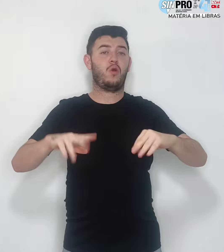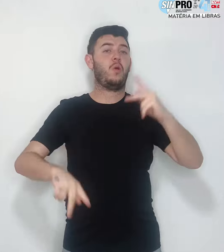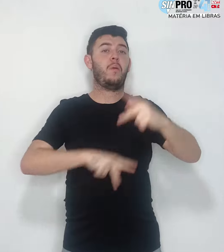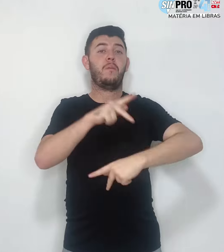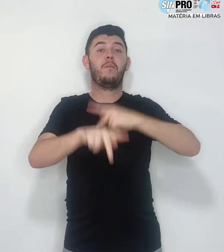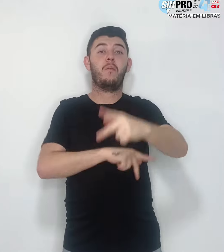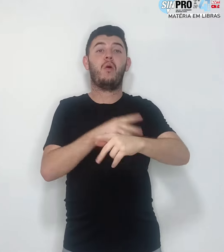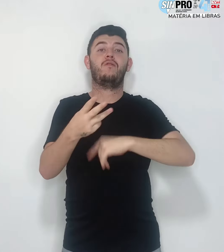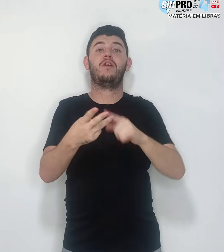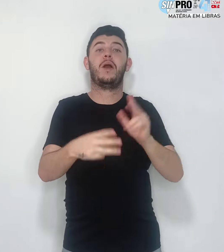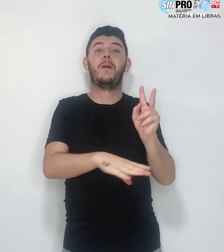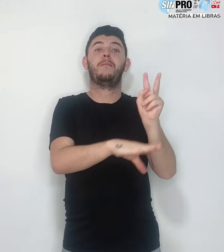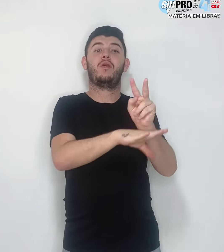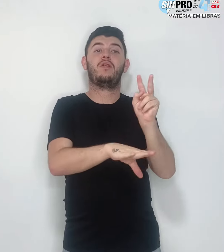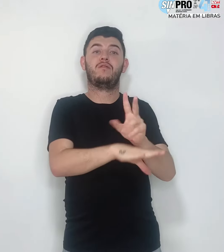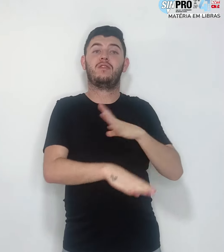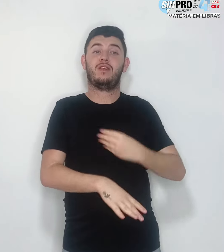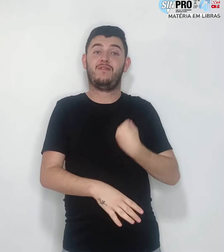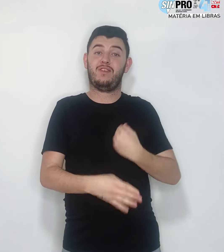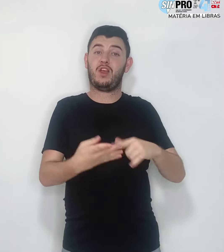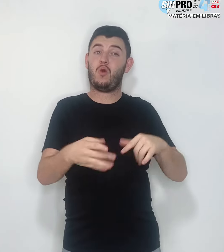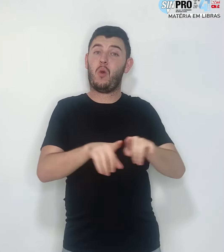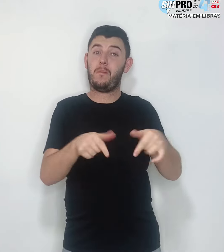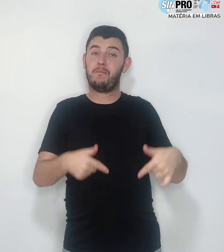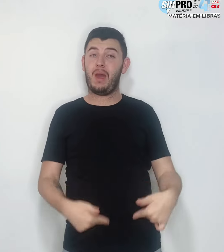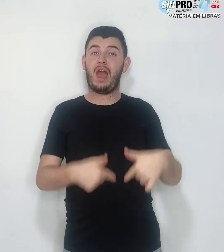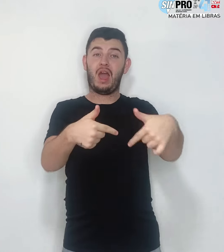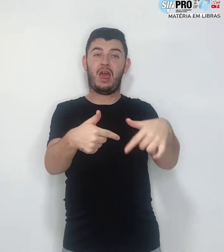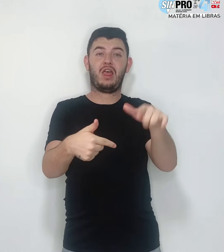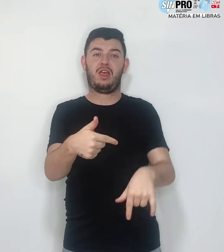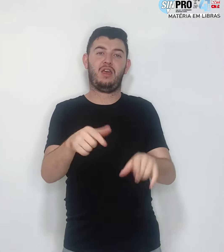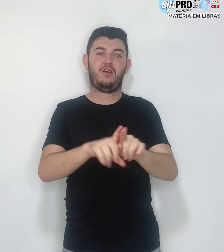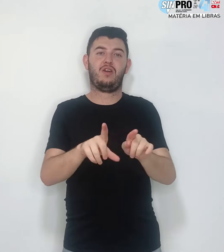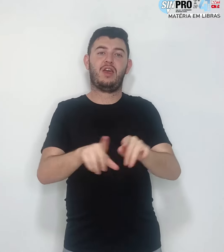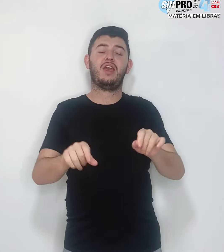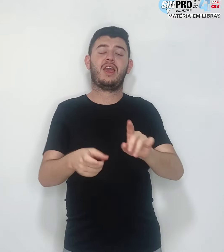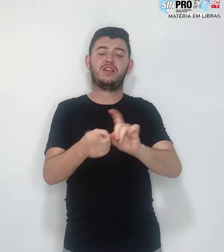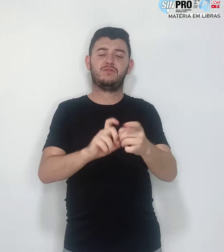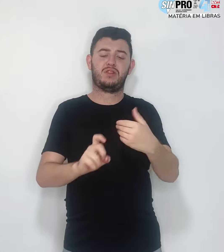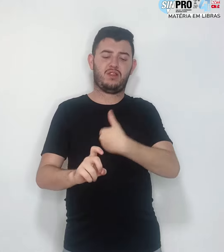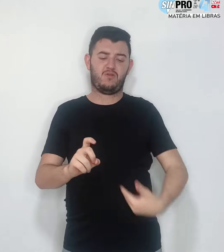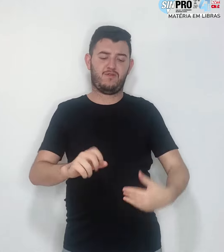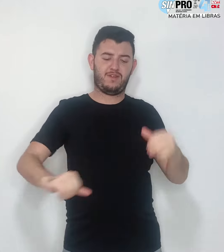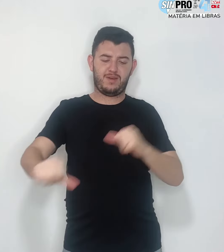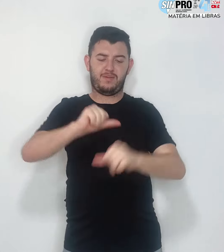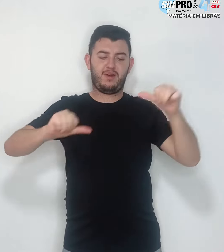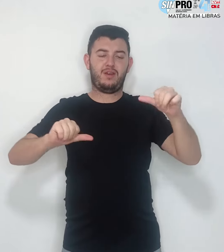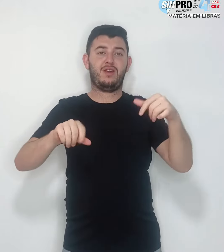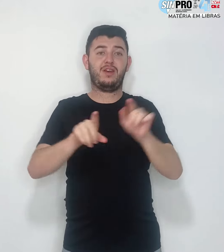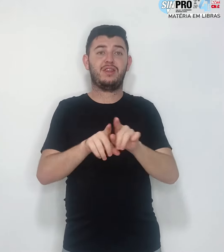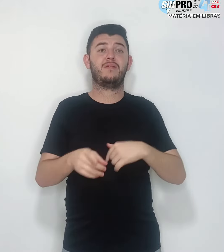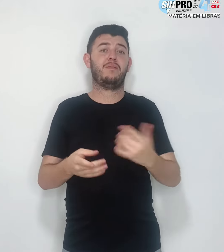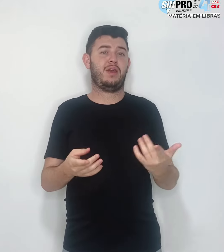da Previdência, a defesa dos serviços públicos e das estatais. O Simpro também realizou